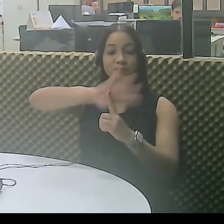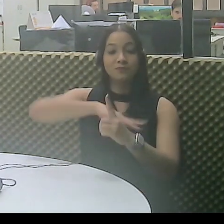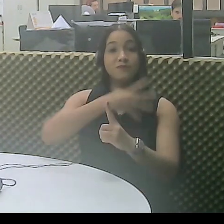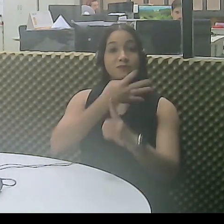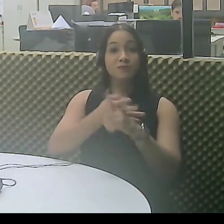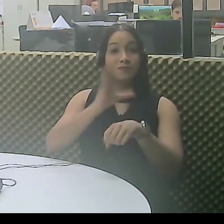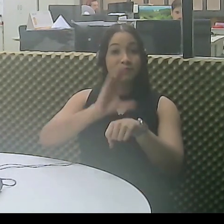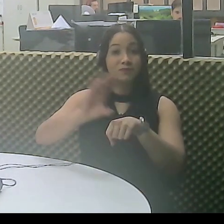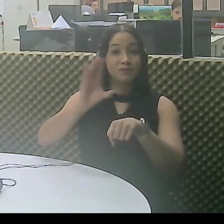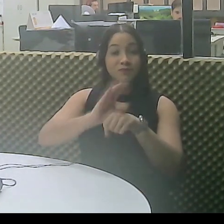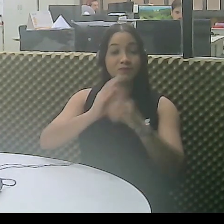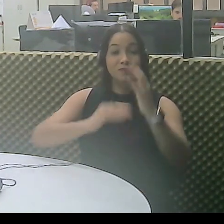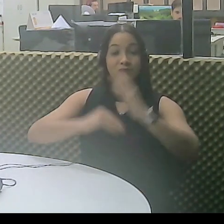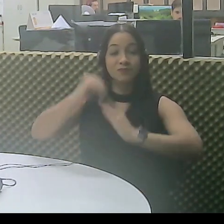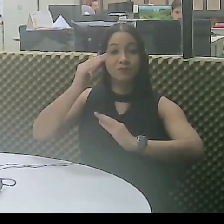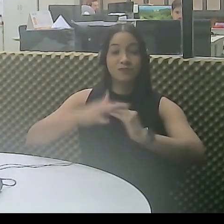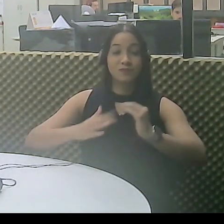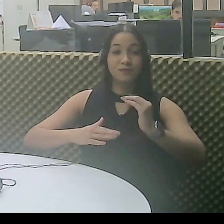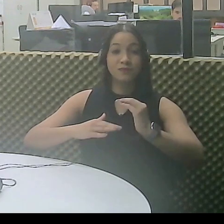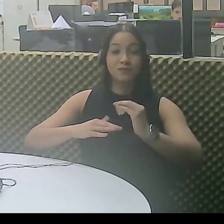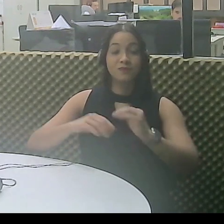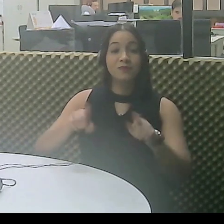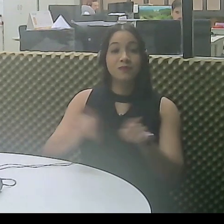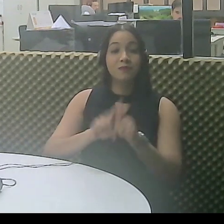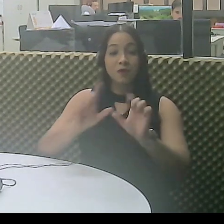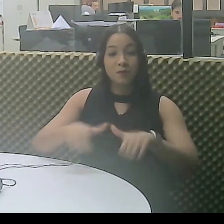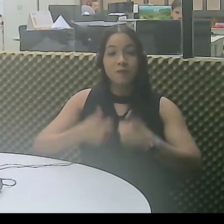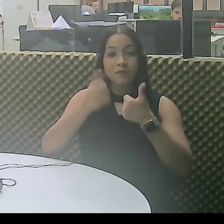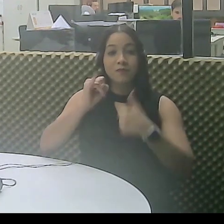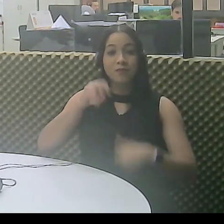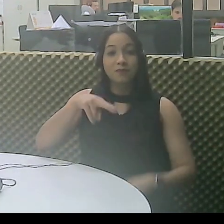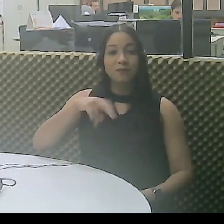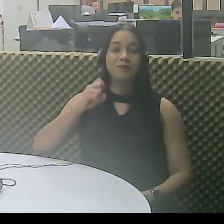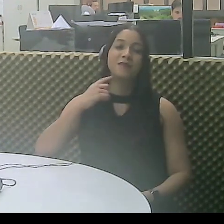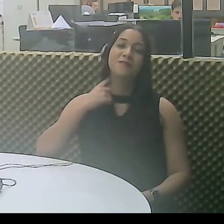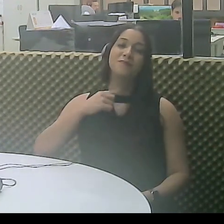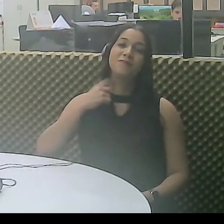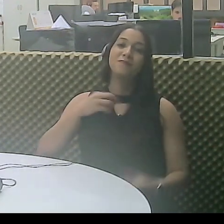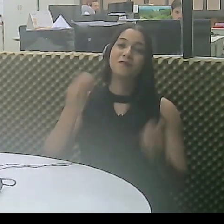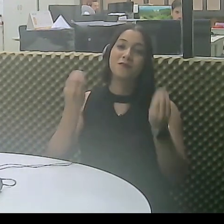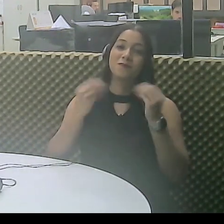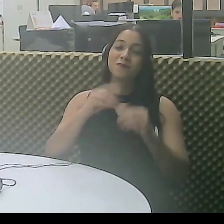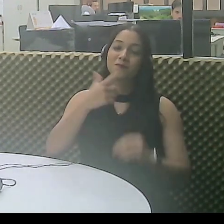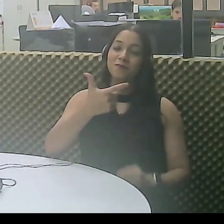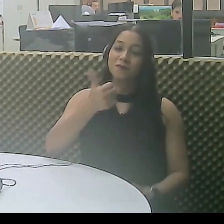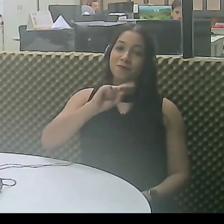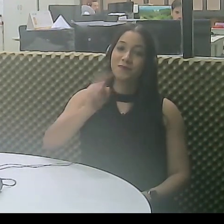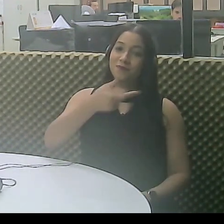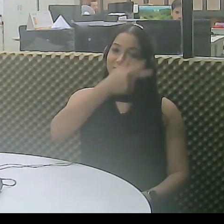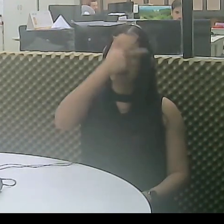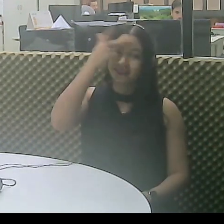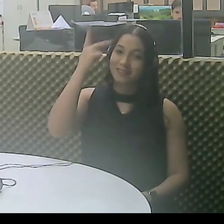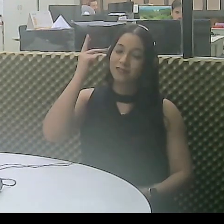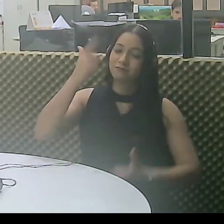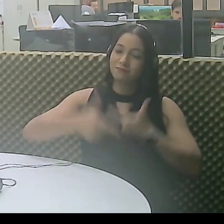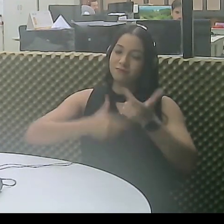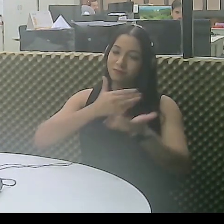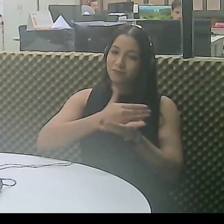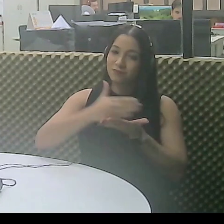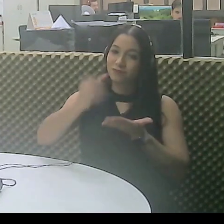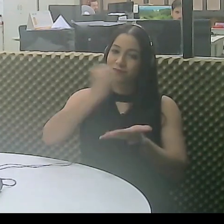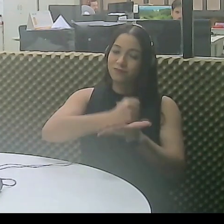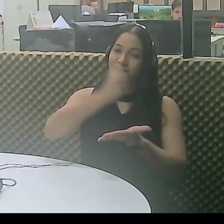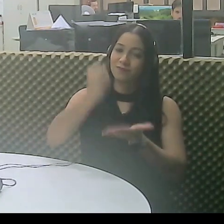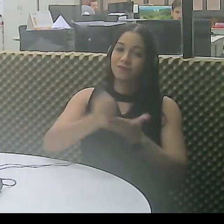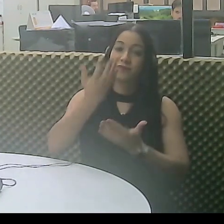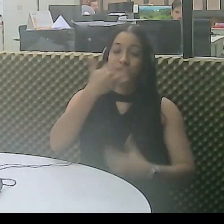os cursos profissionalizantes e tem o melhor cine de Minas inserindo 21.000 pessoas no mercado de trabalho